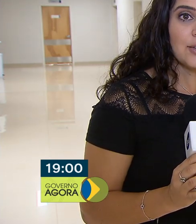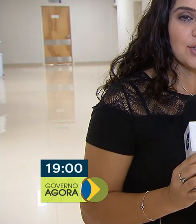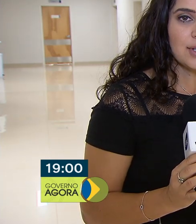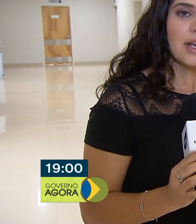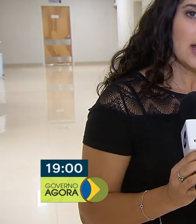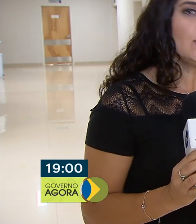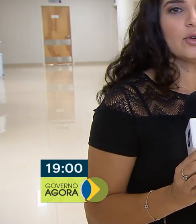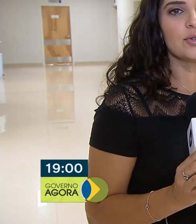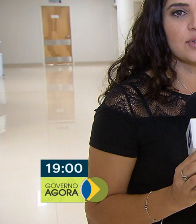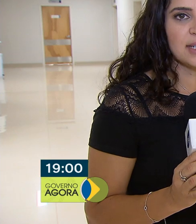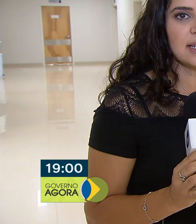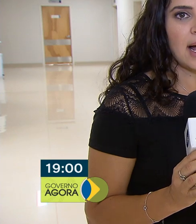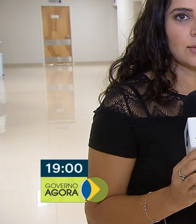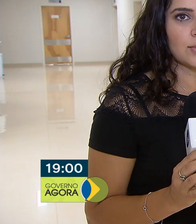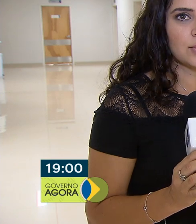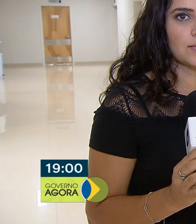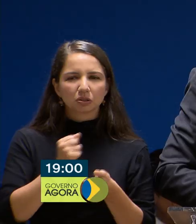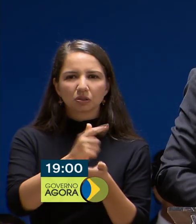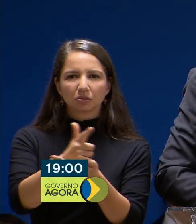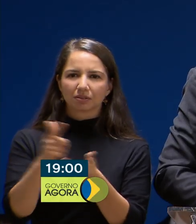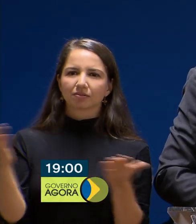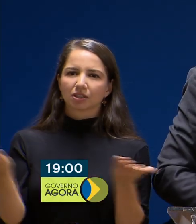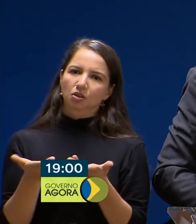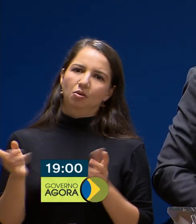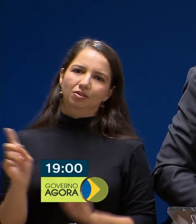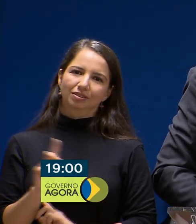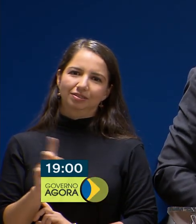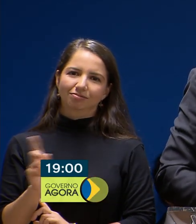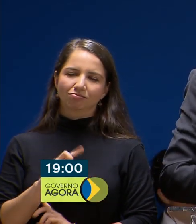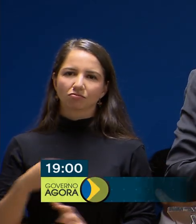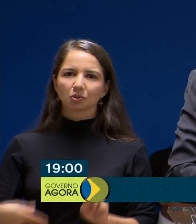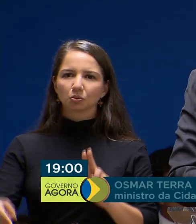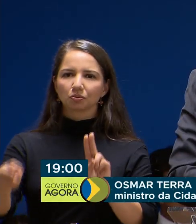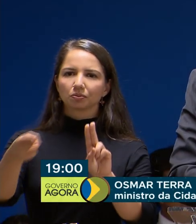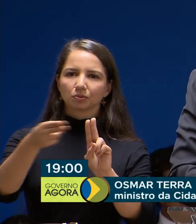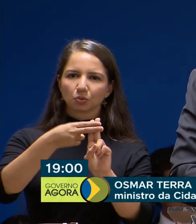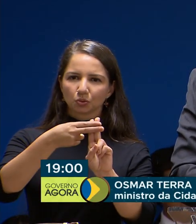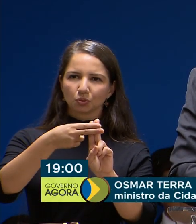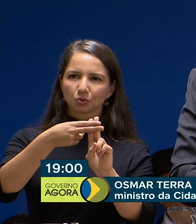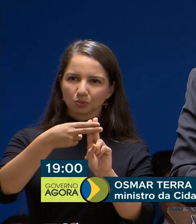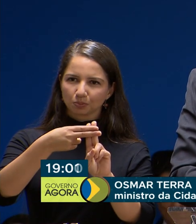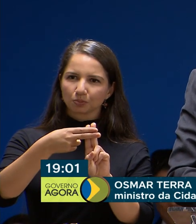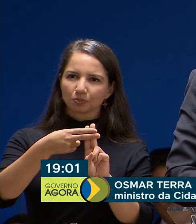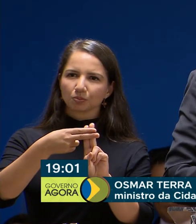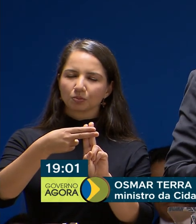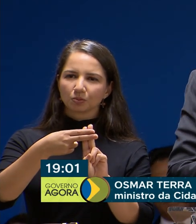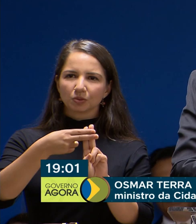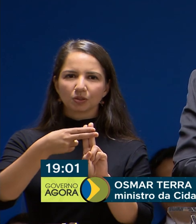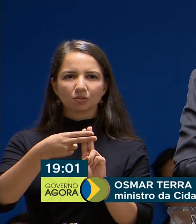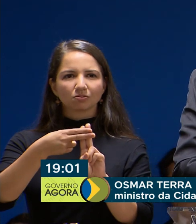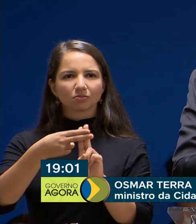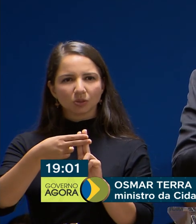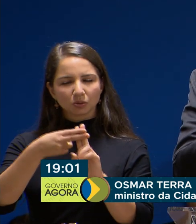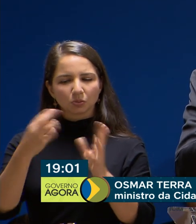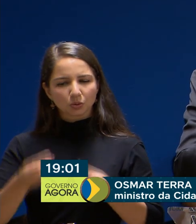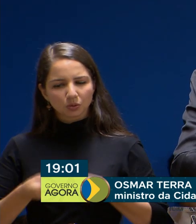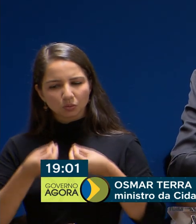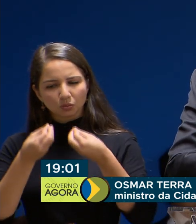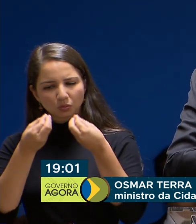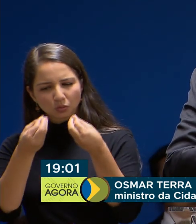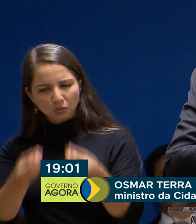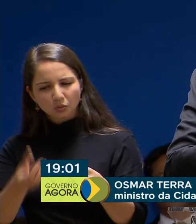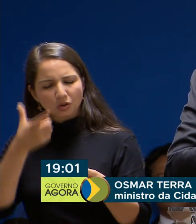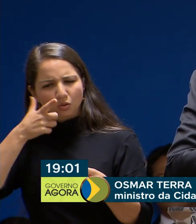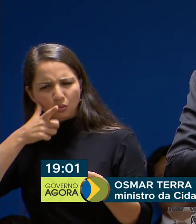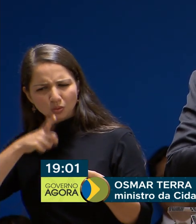unidades em todos os estados hoje o sistema único de saúde está é na direção de conseguiu